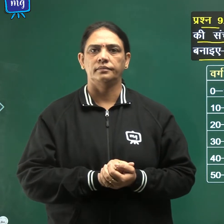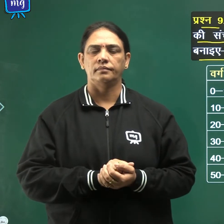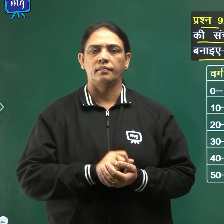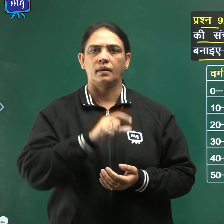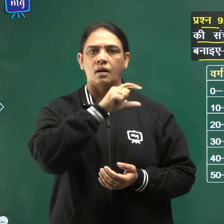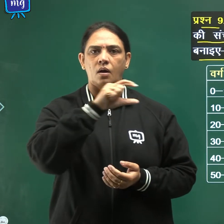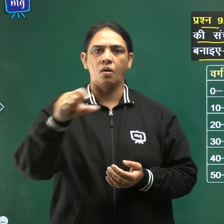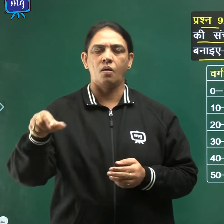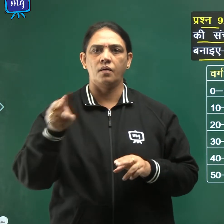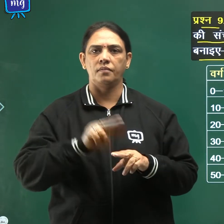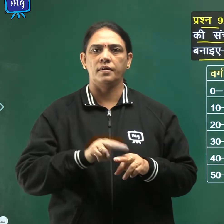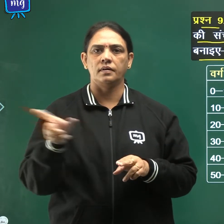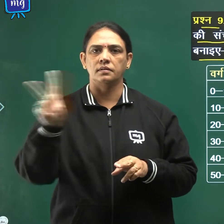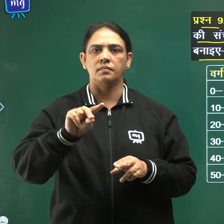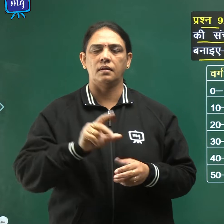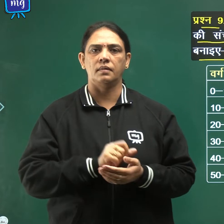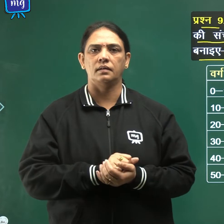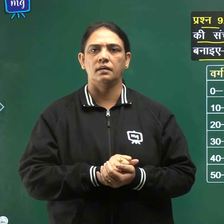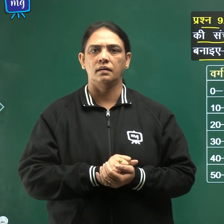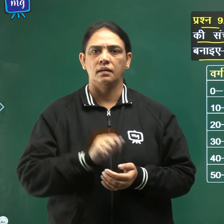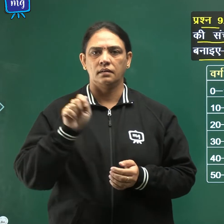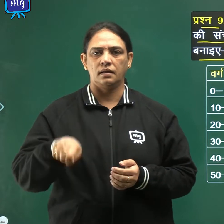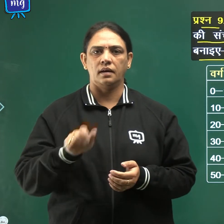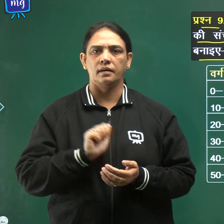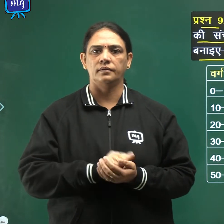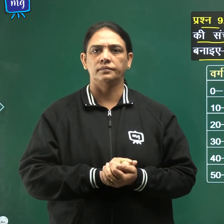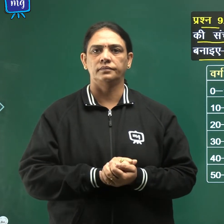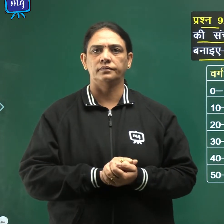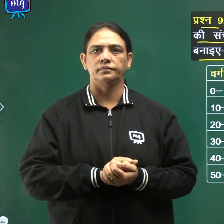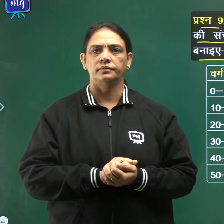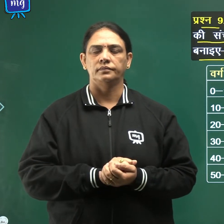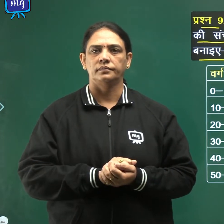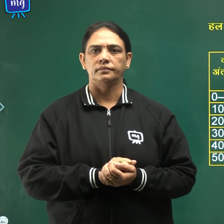और बारंबारता दी हुई है।